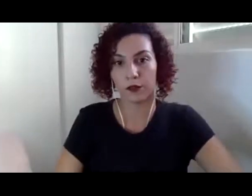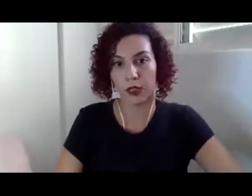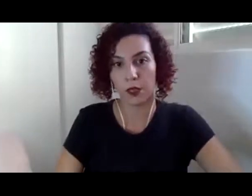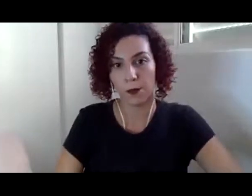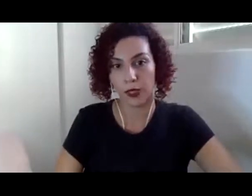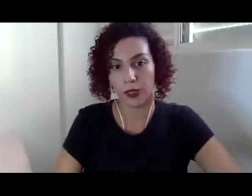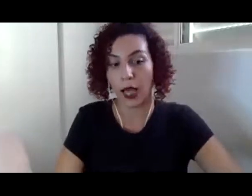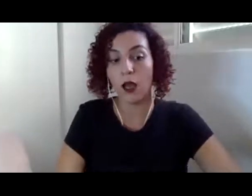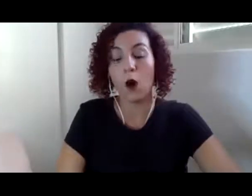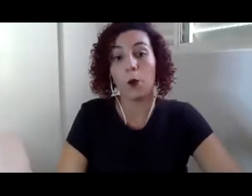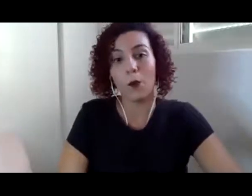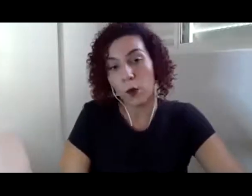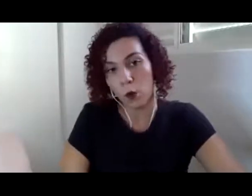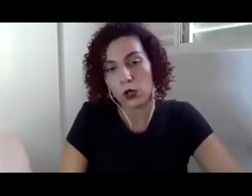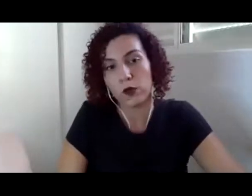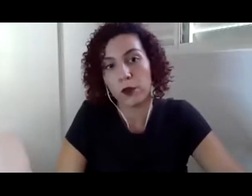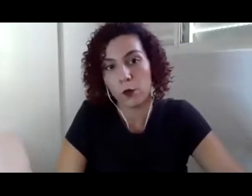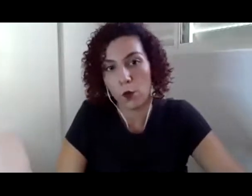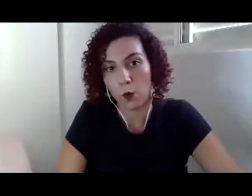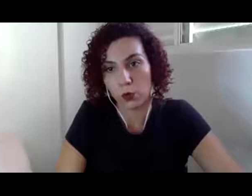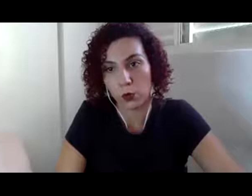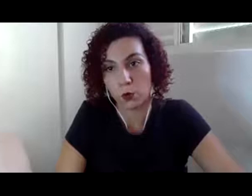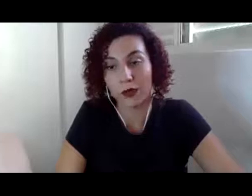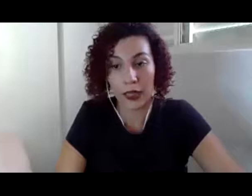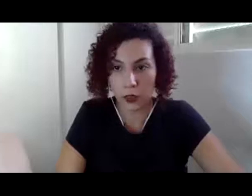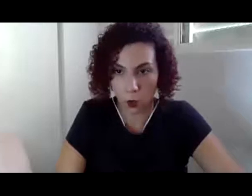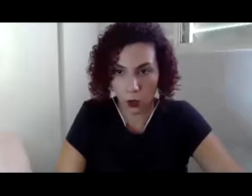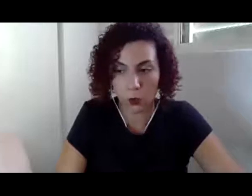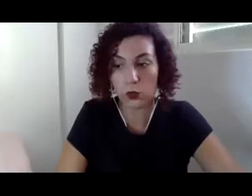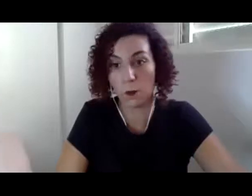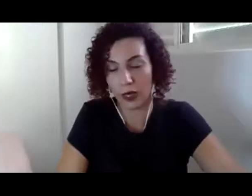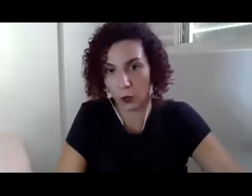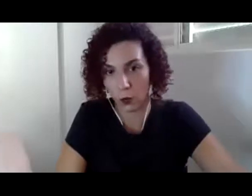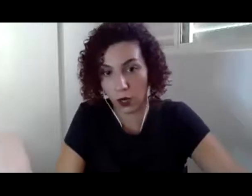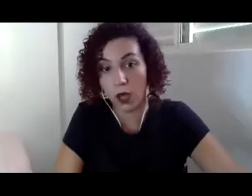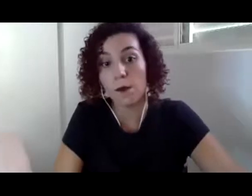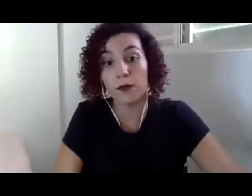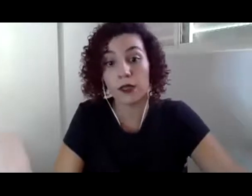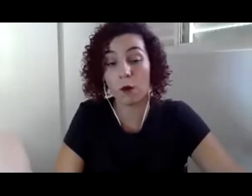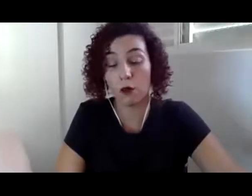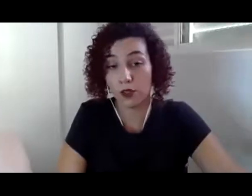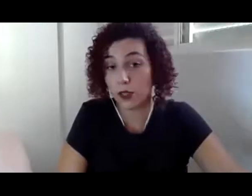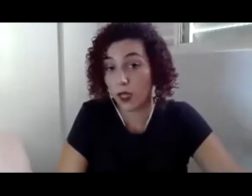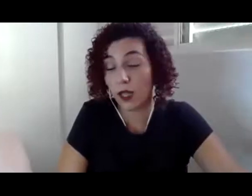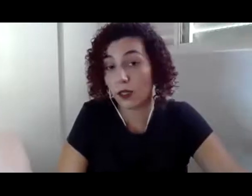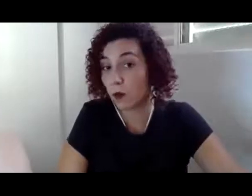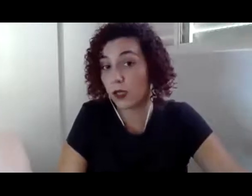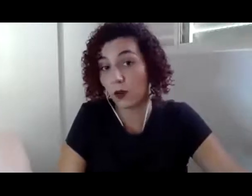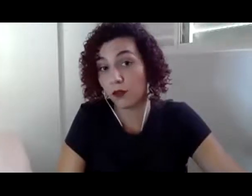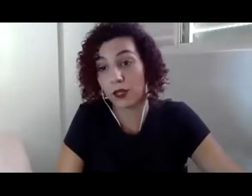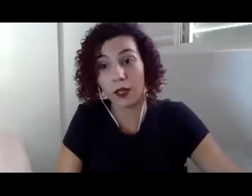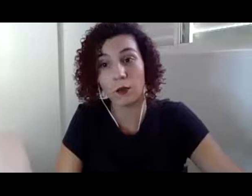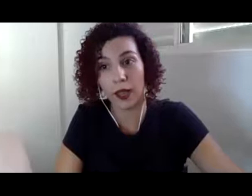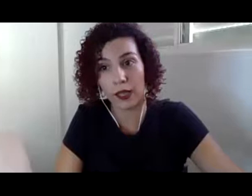sabe, para você pesquisar. O meu curso, ele foi um tecnólogo superior, mas que eu ouvi dizer que ele não ia